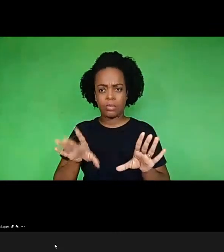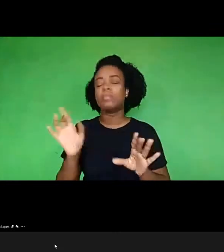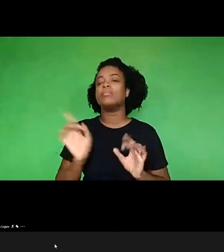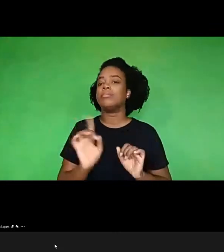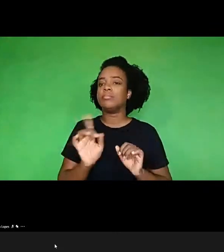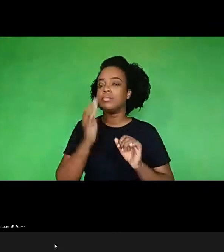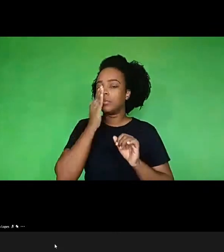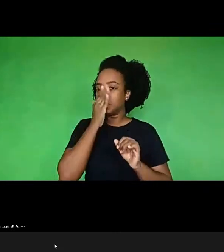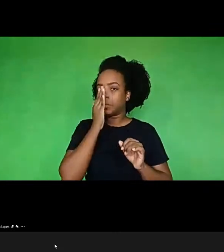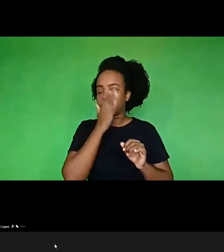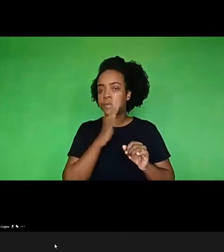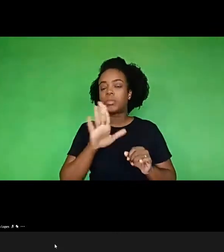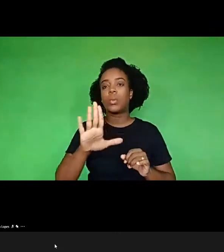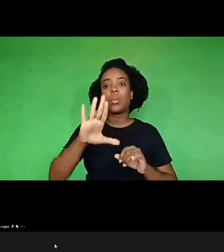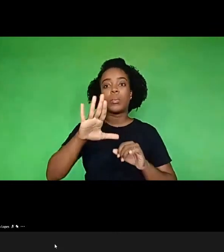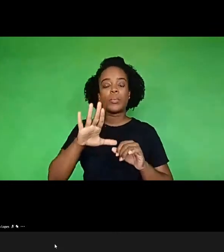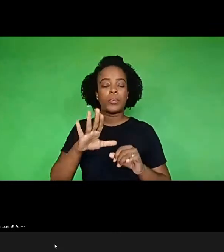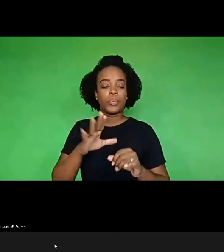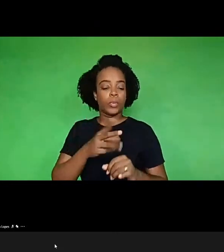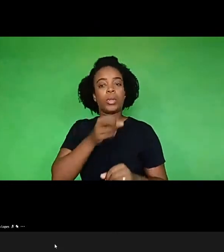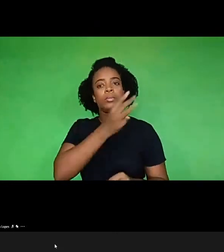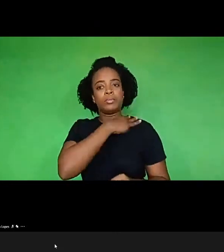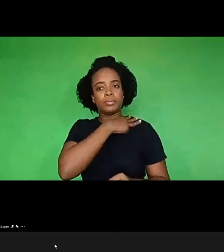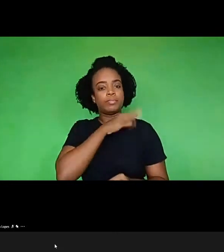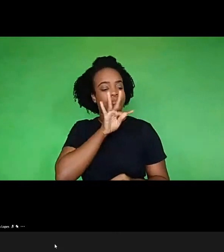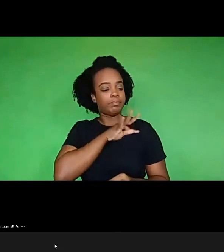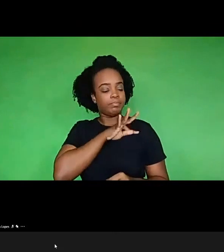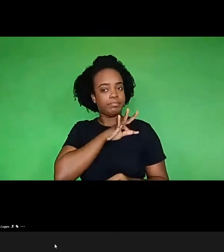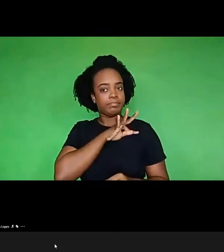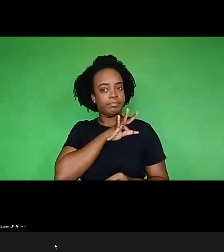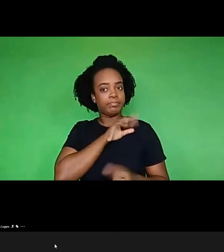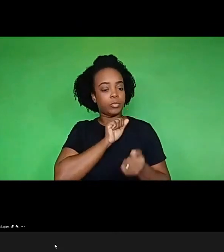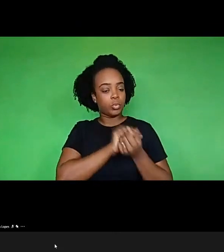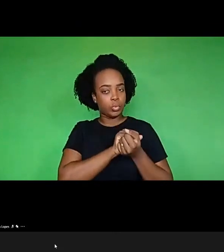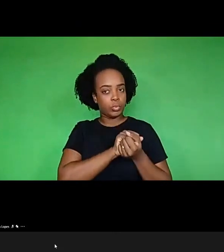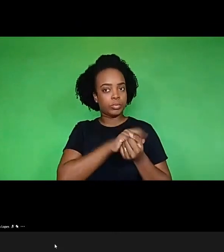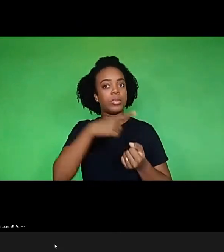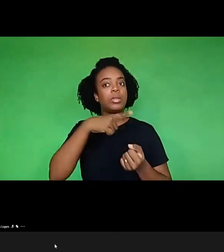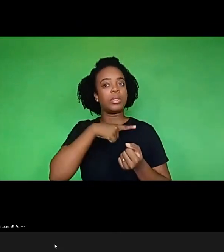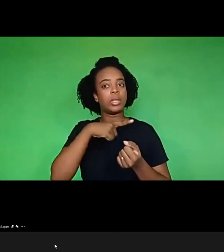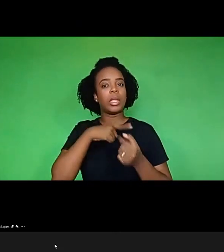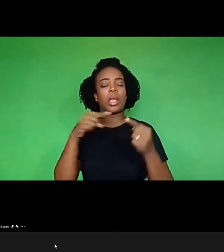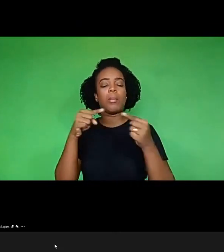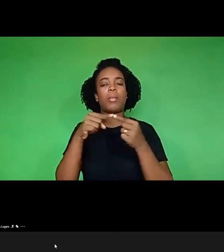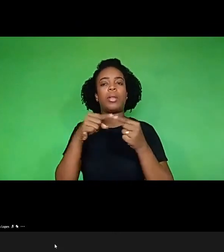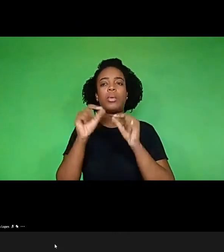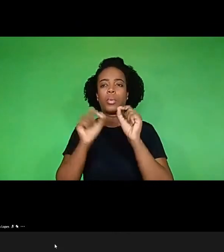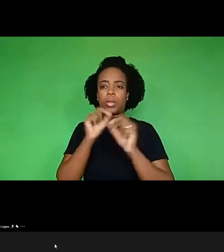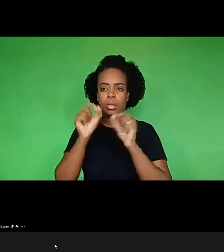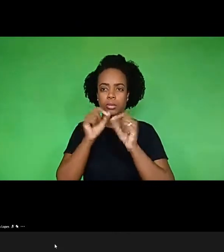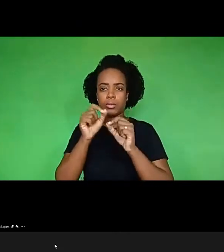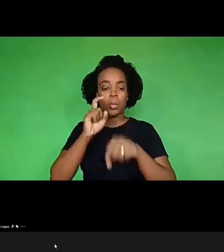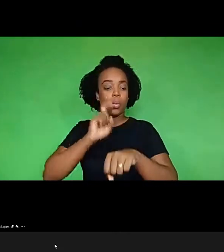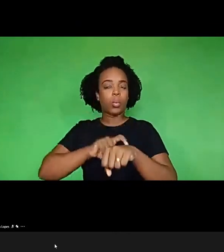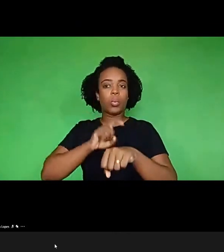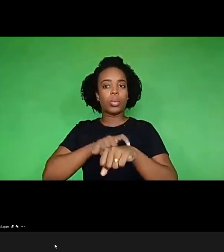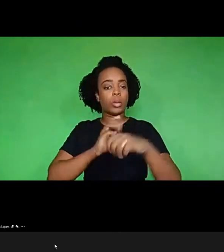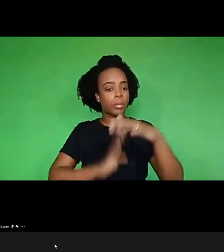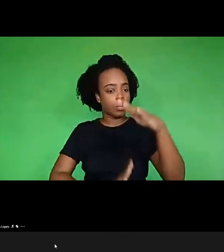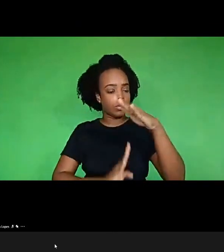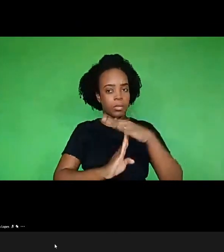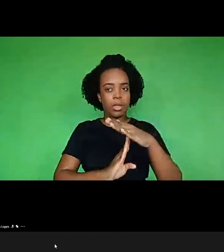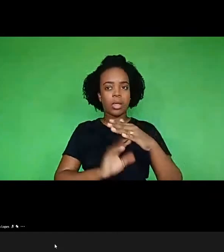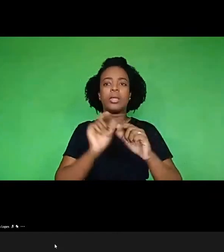No integrado, nós iremos trabalhar, segundo a resolução, o permitido máximo, que é 40 horas